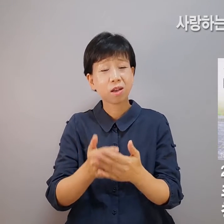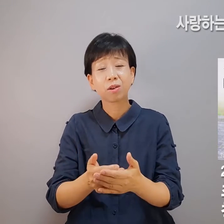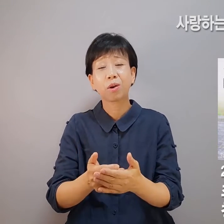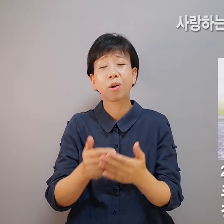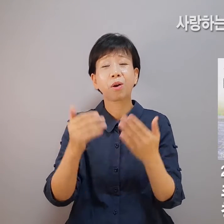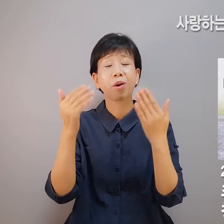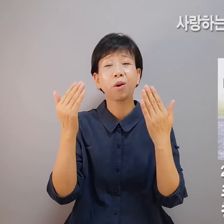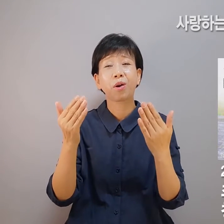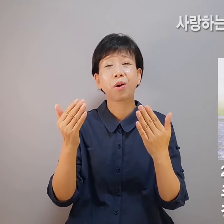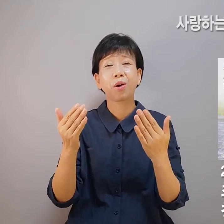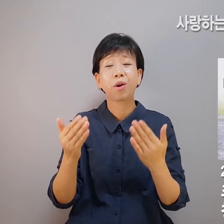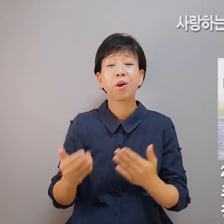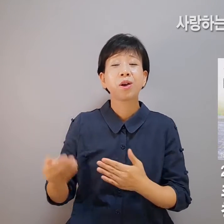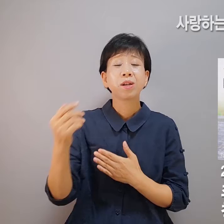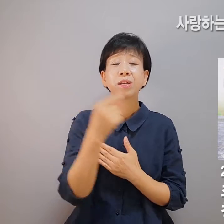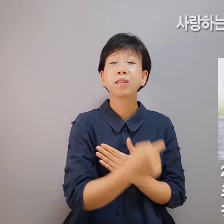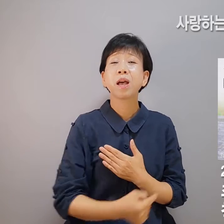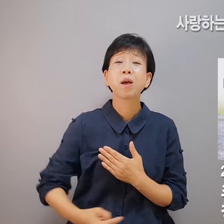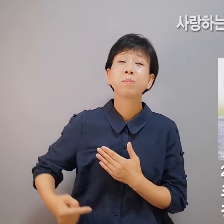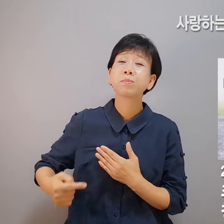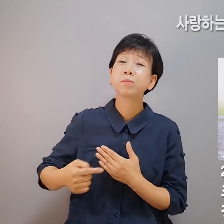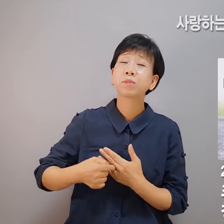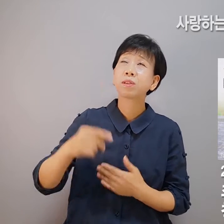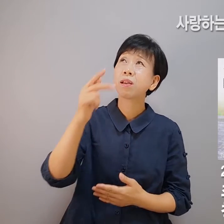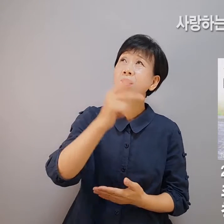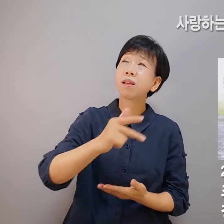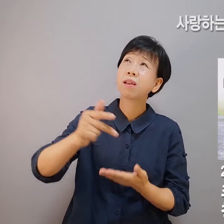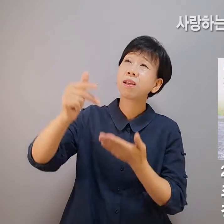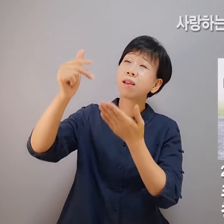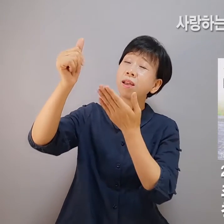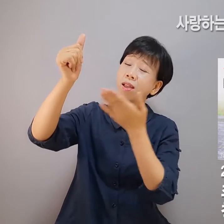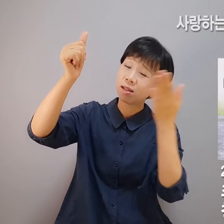감격하여 이 몸 주께